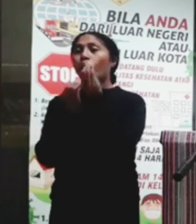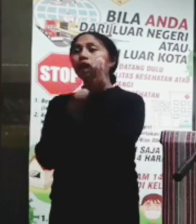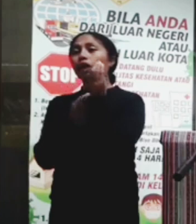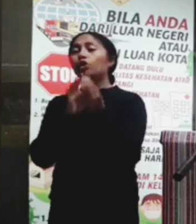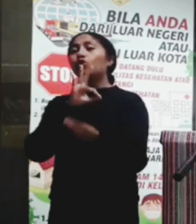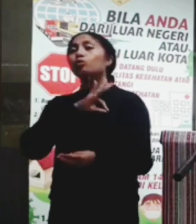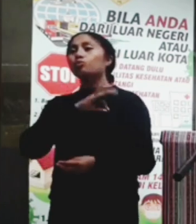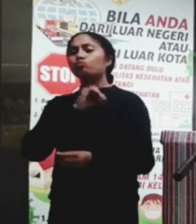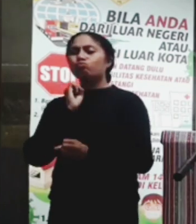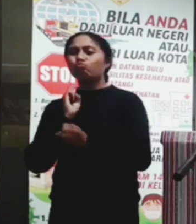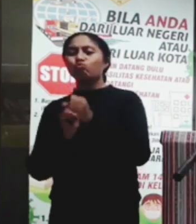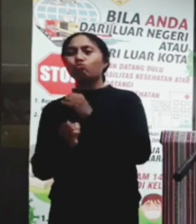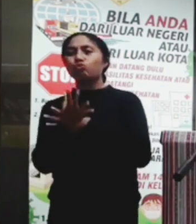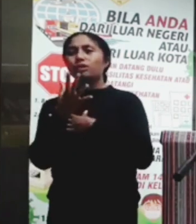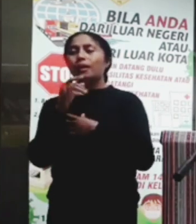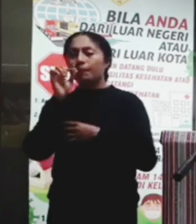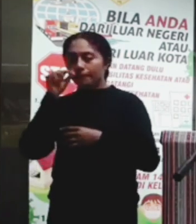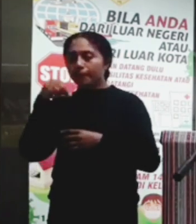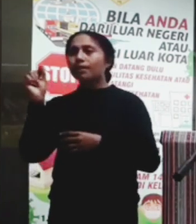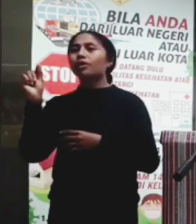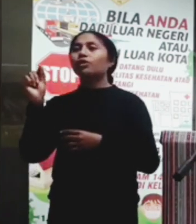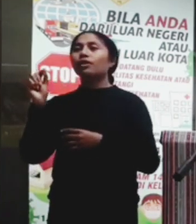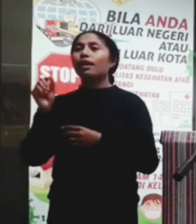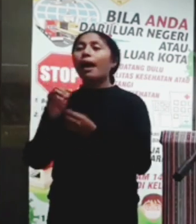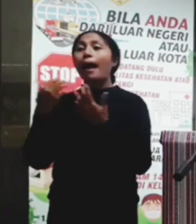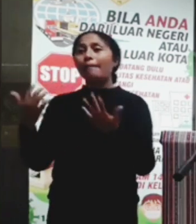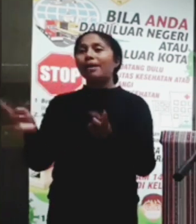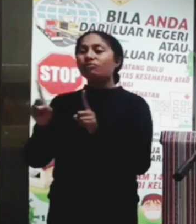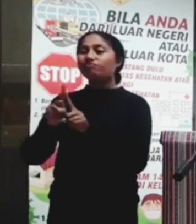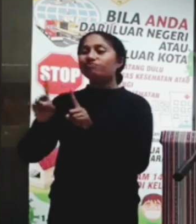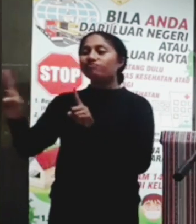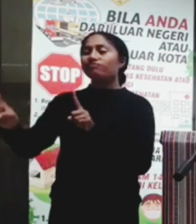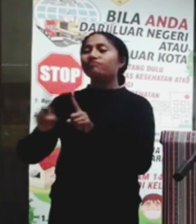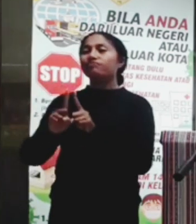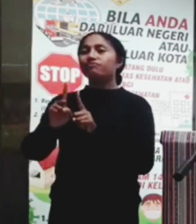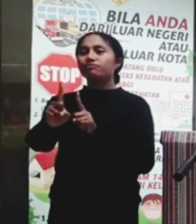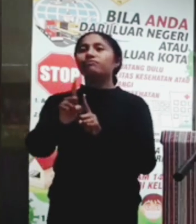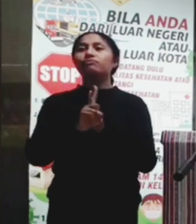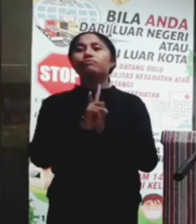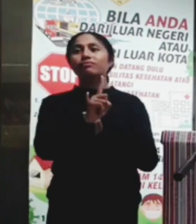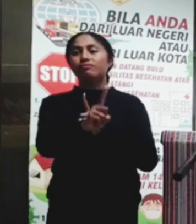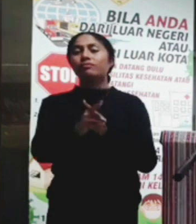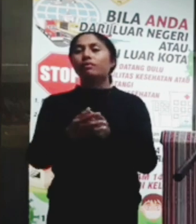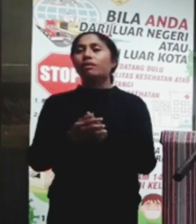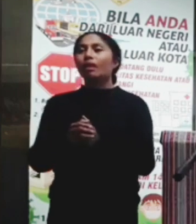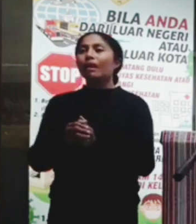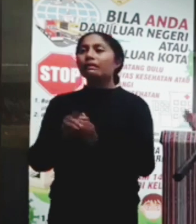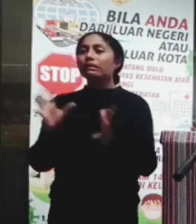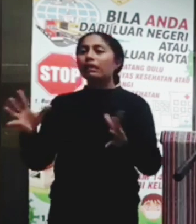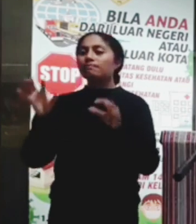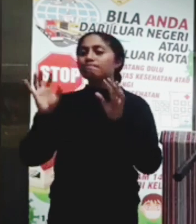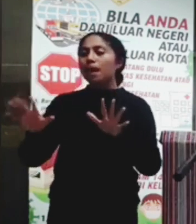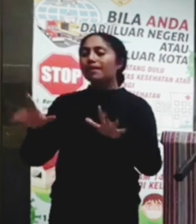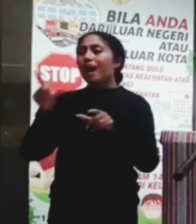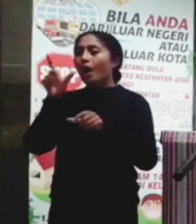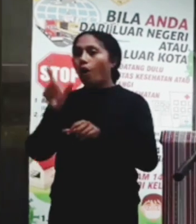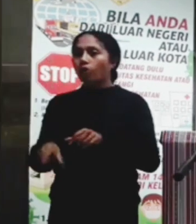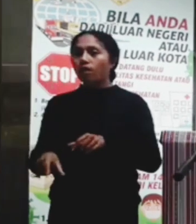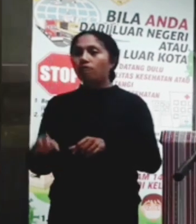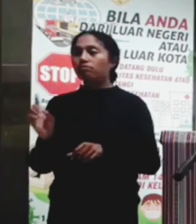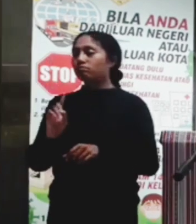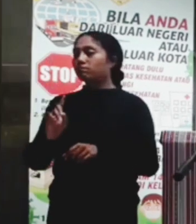mewujudkan betul Apa yang disebut social distance Hai menghindari kerumunan